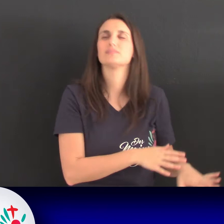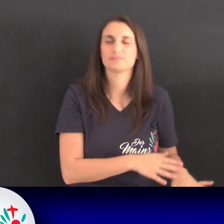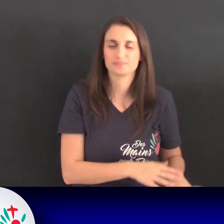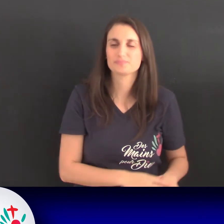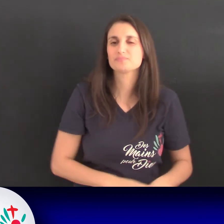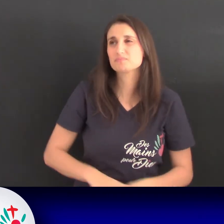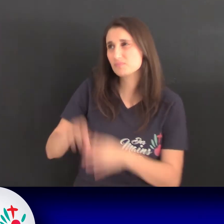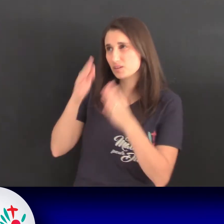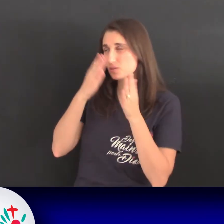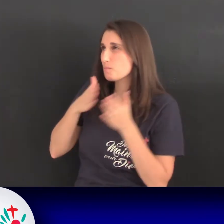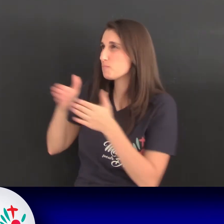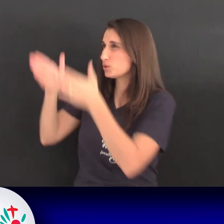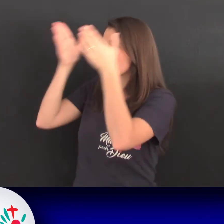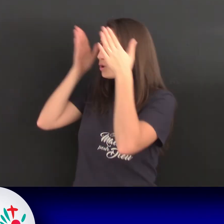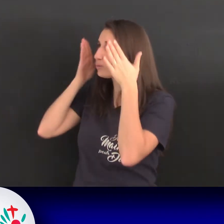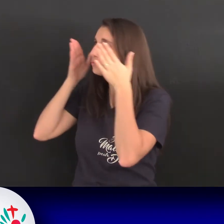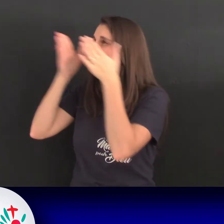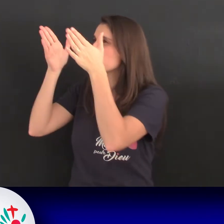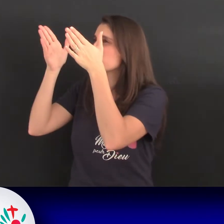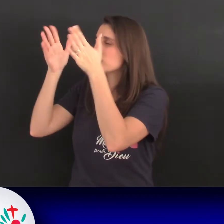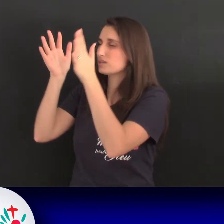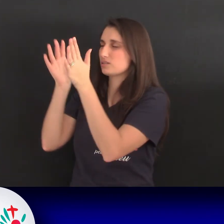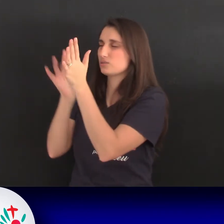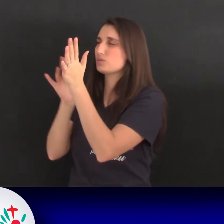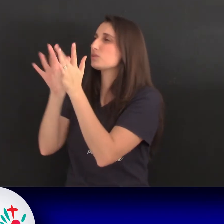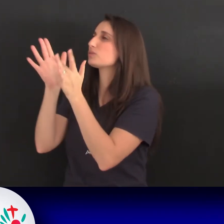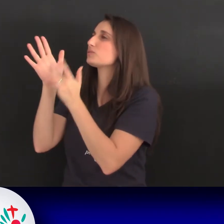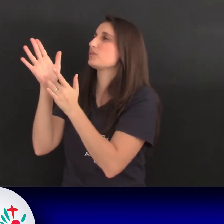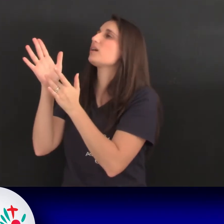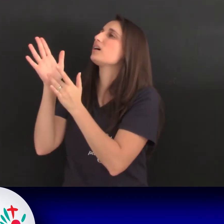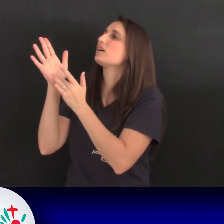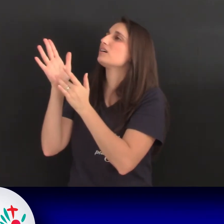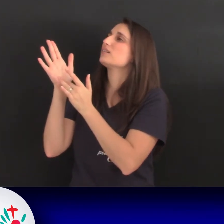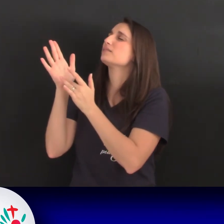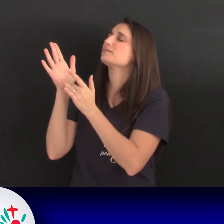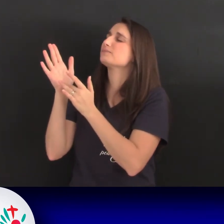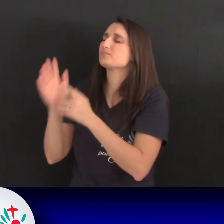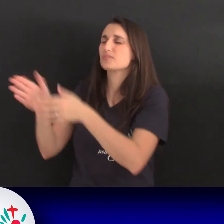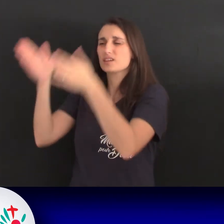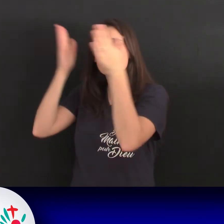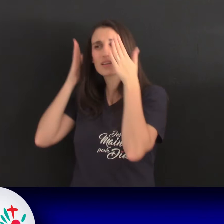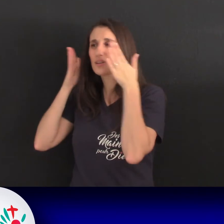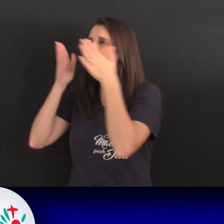faux semblants pour tout centrer sur toi,